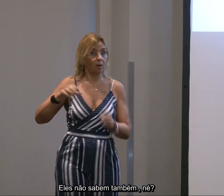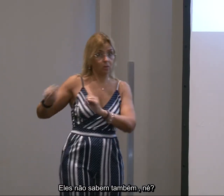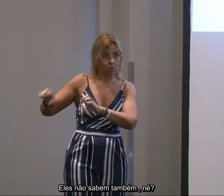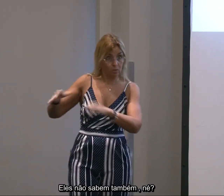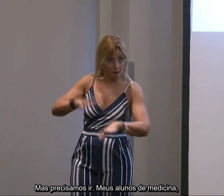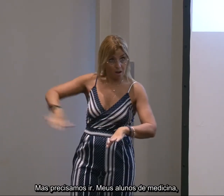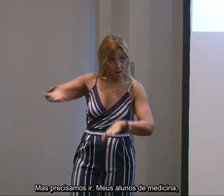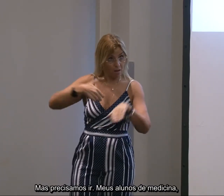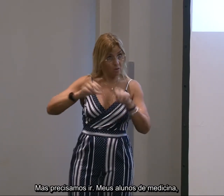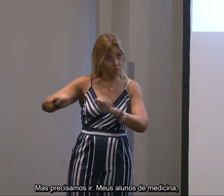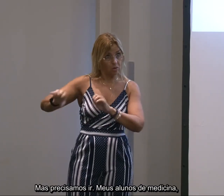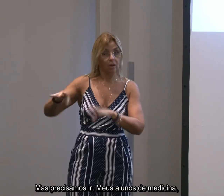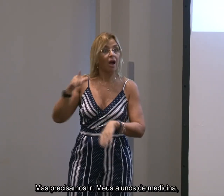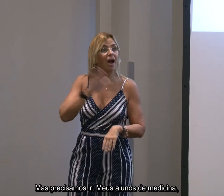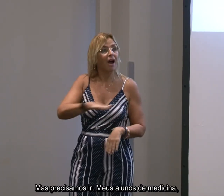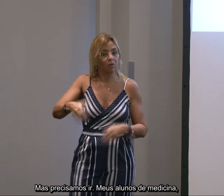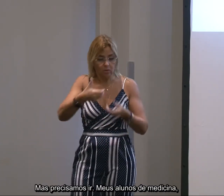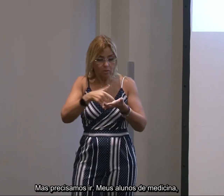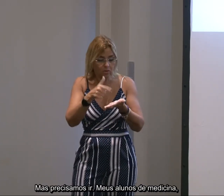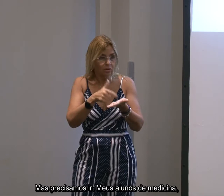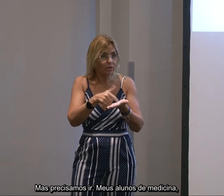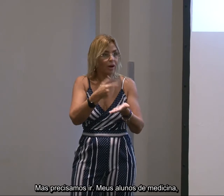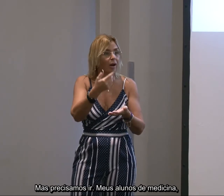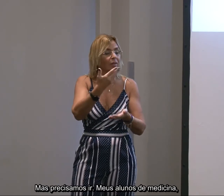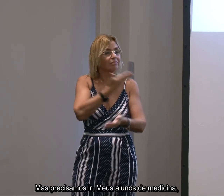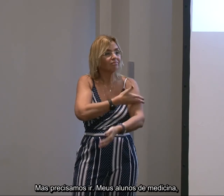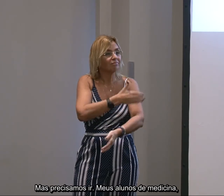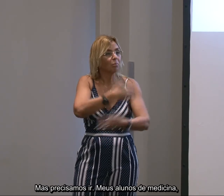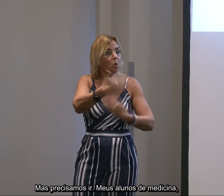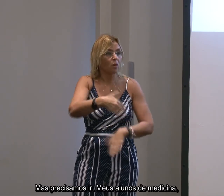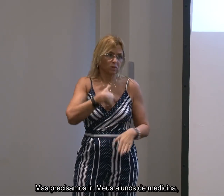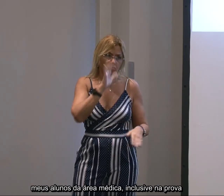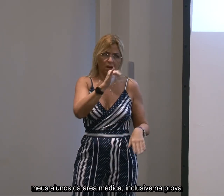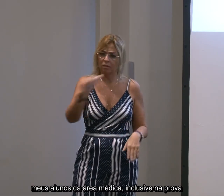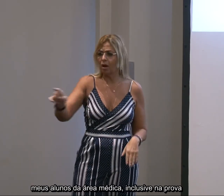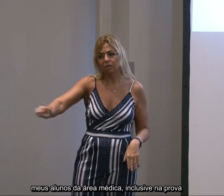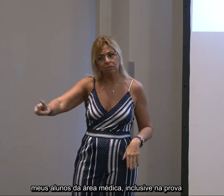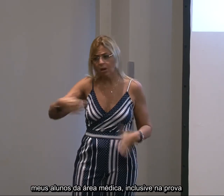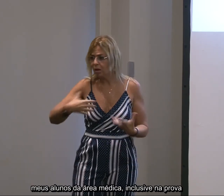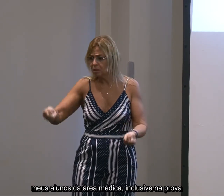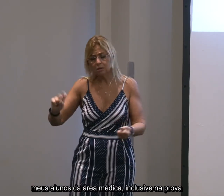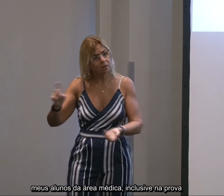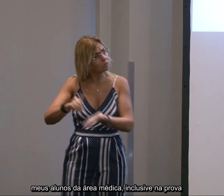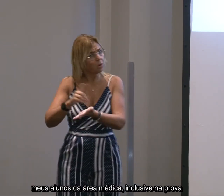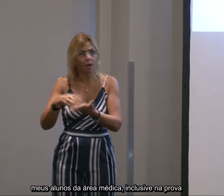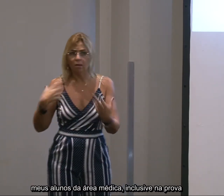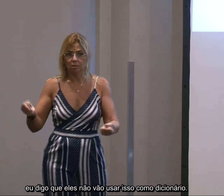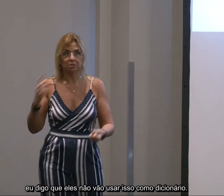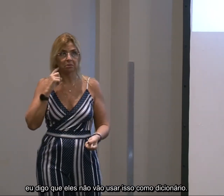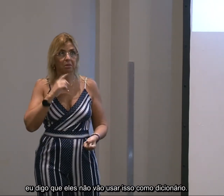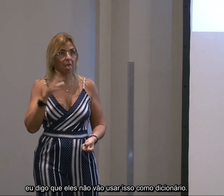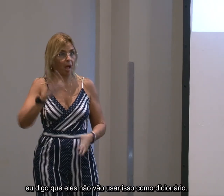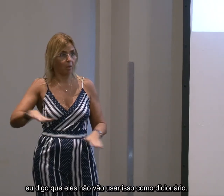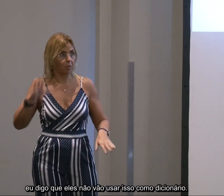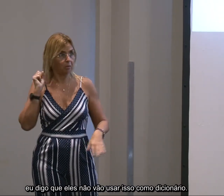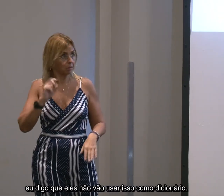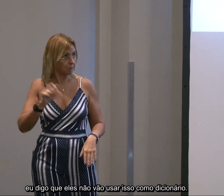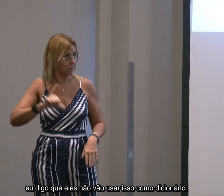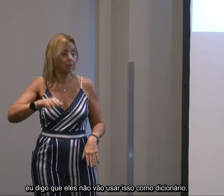Mas a gente precisa, e meus alunos de medicina, meus alunos da área médica, inclusive na prova, eu falo assim, vocês não vão usar